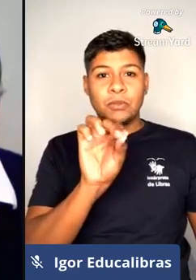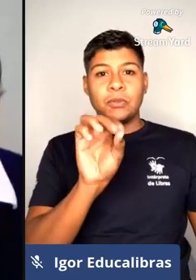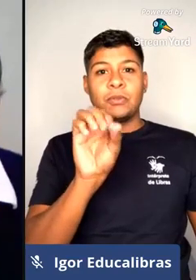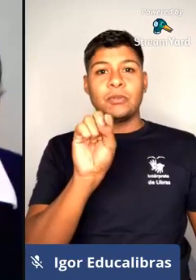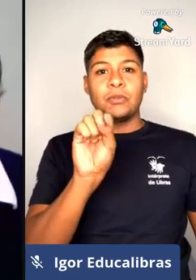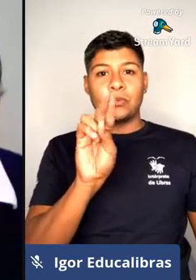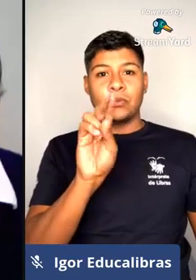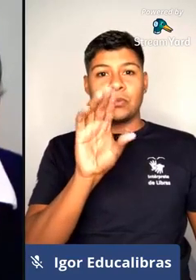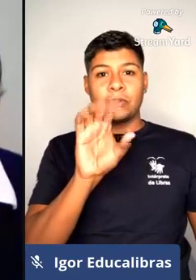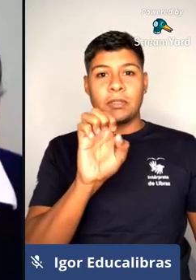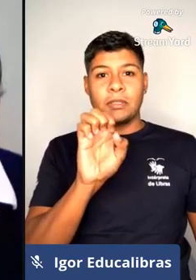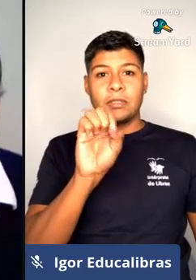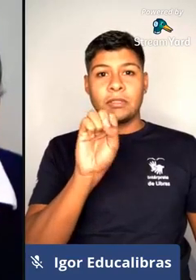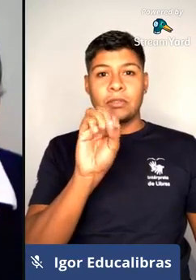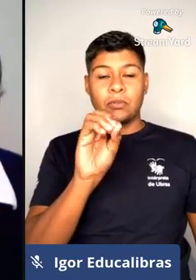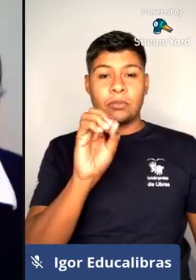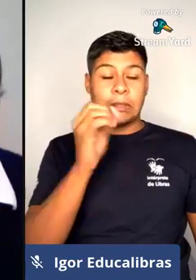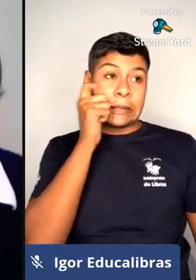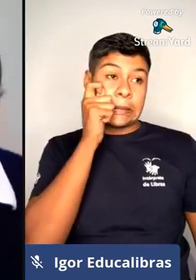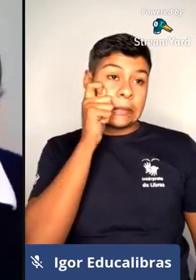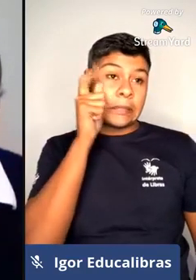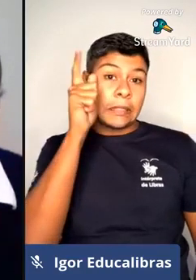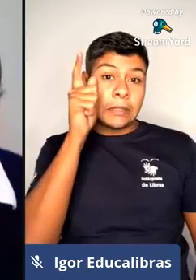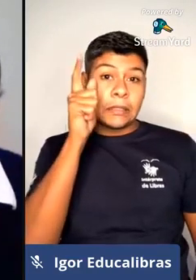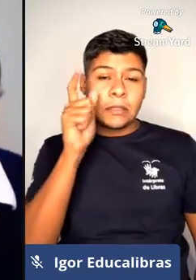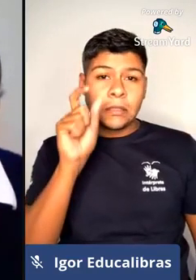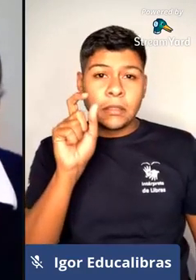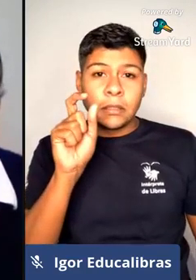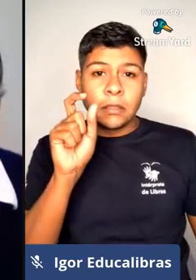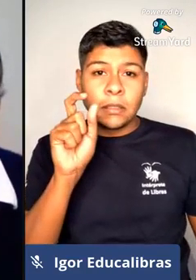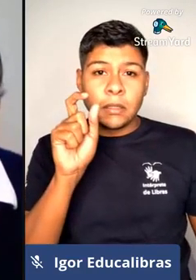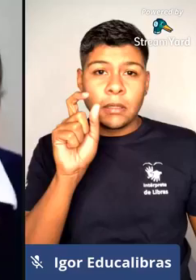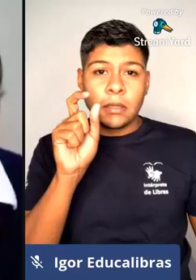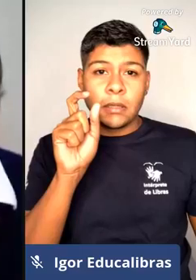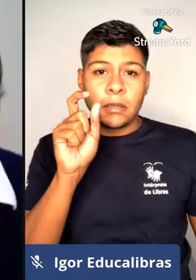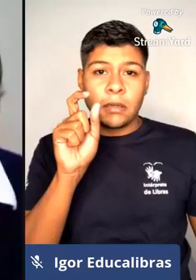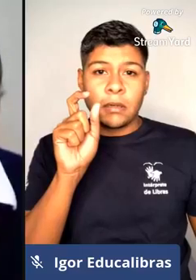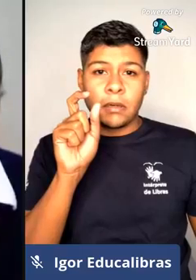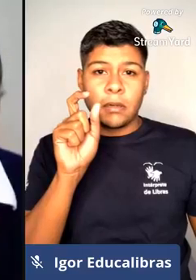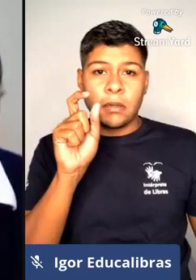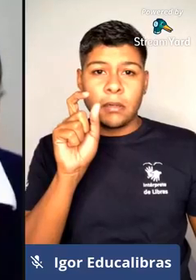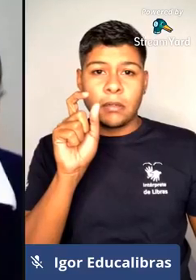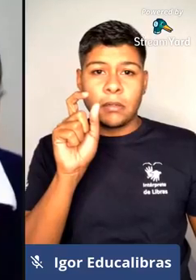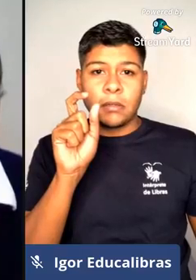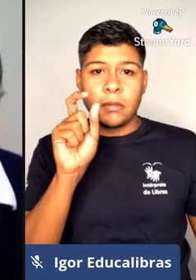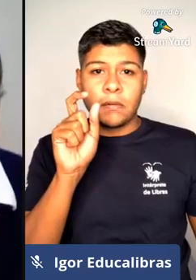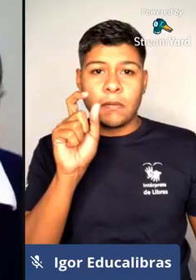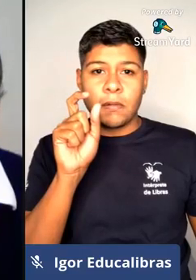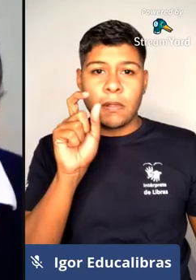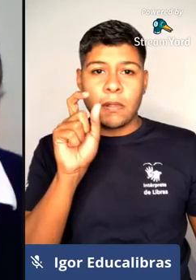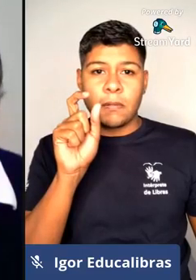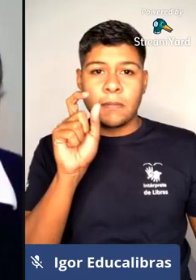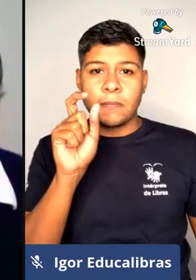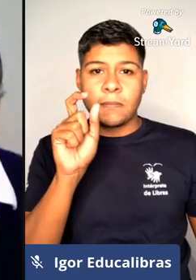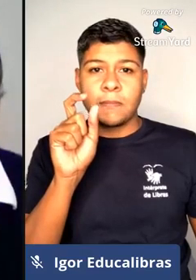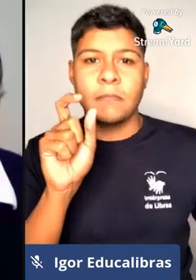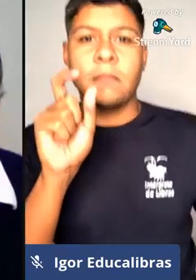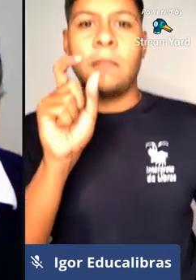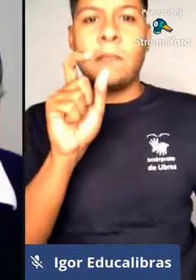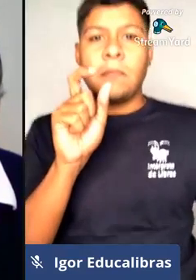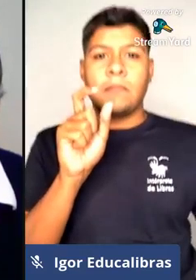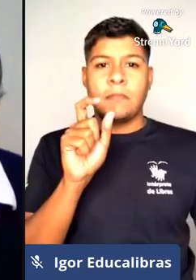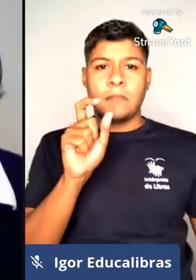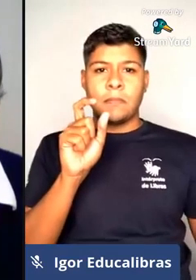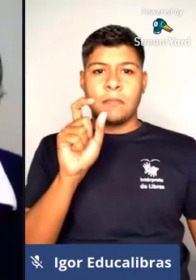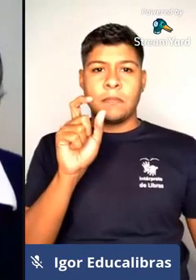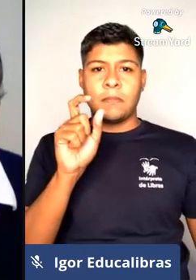essas lives. Ô, Igor, você está meio quebrando aí, viu? A transmissão não está boa.